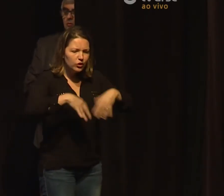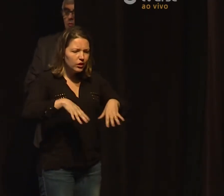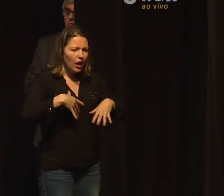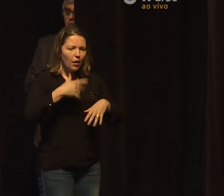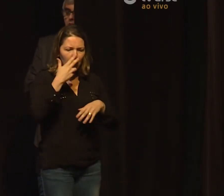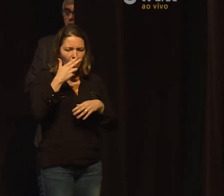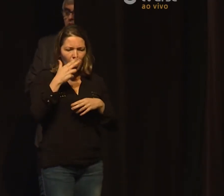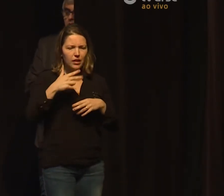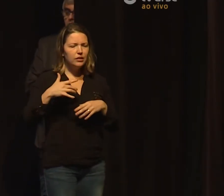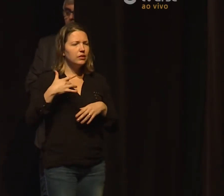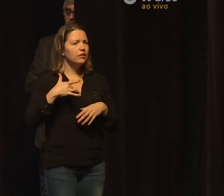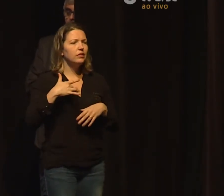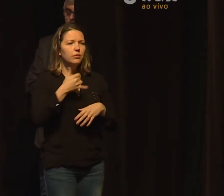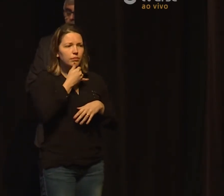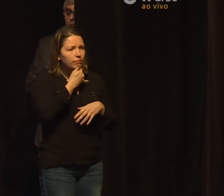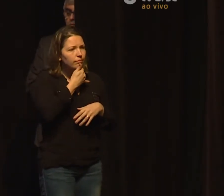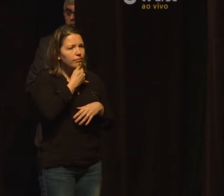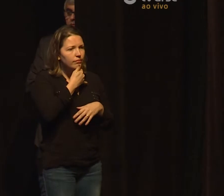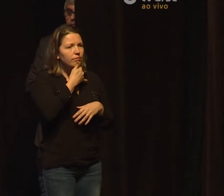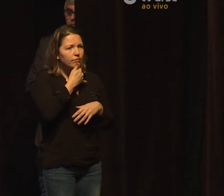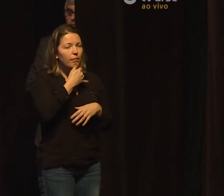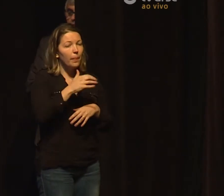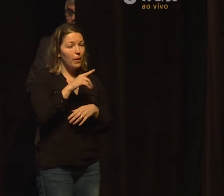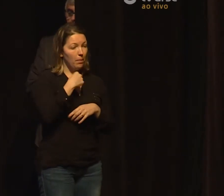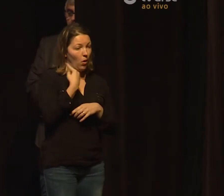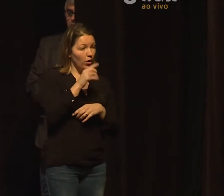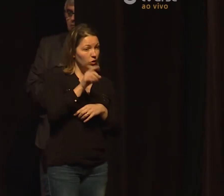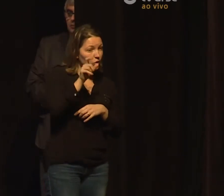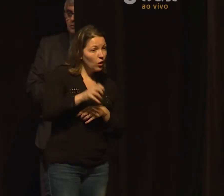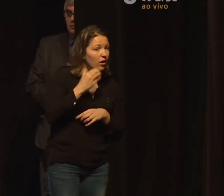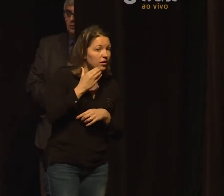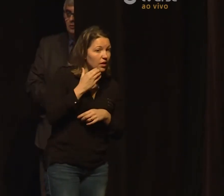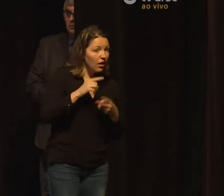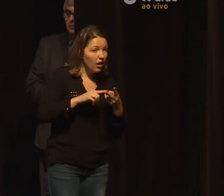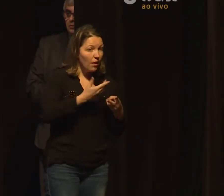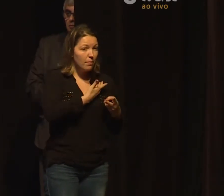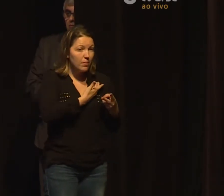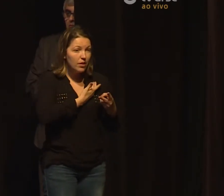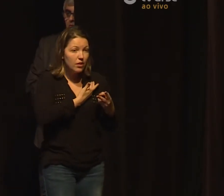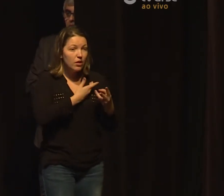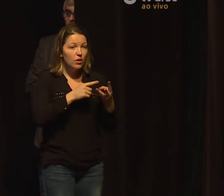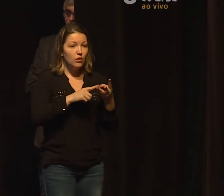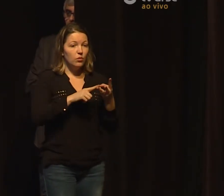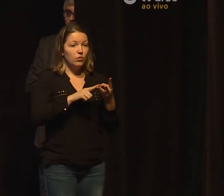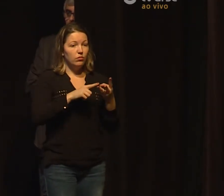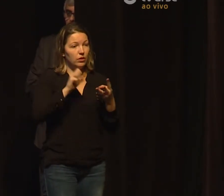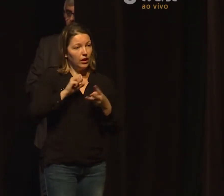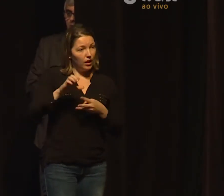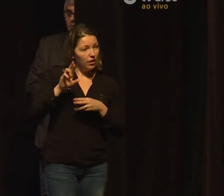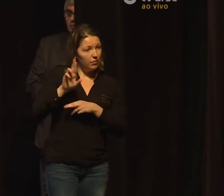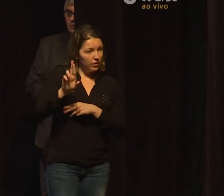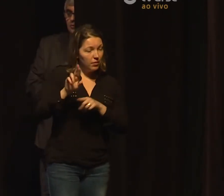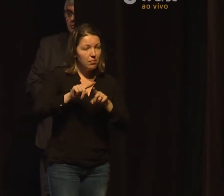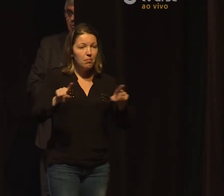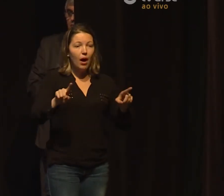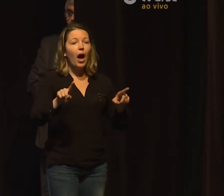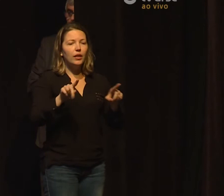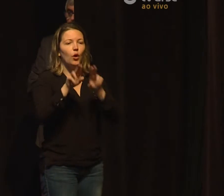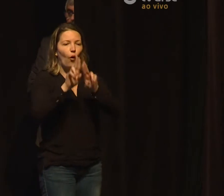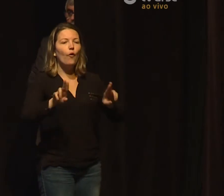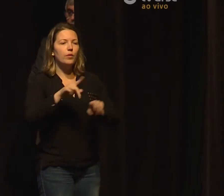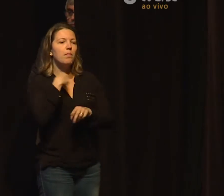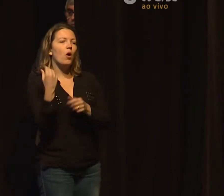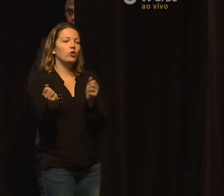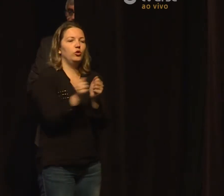pena. Não morre somente o Cancelier, o amigo, o amante de Santa Catarina, mas, sobretudo, um pedaço da UFSC